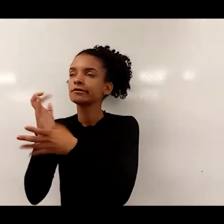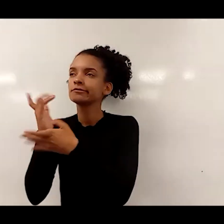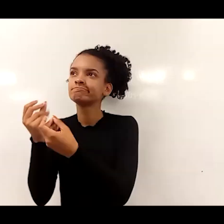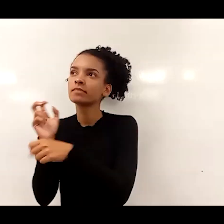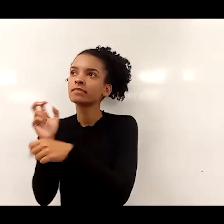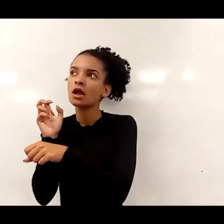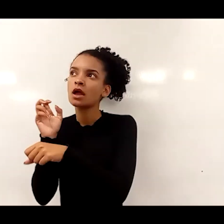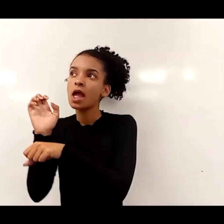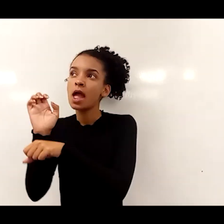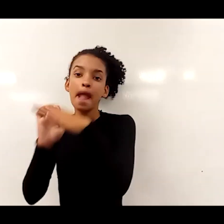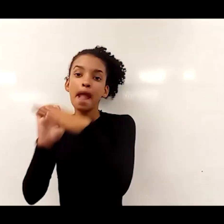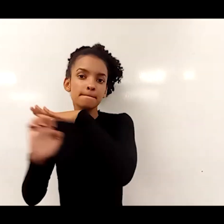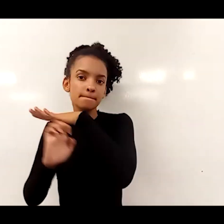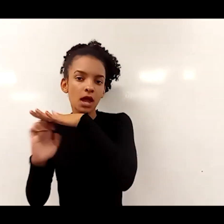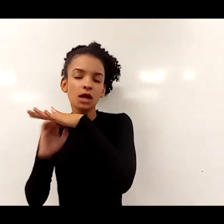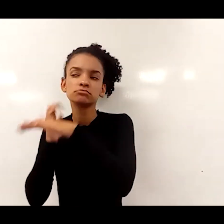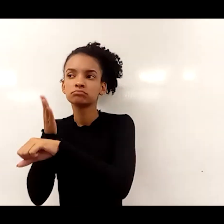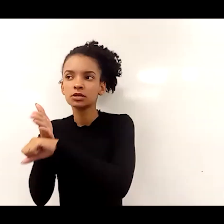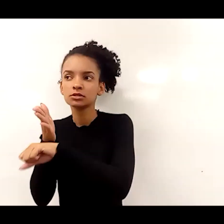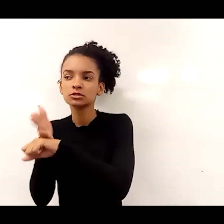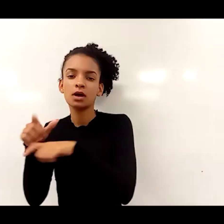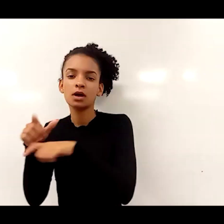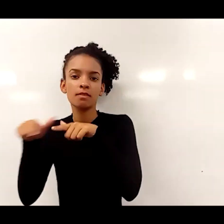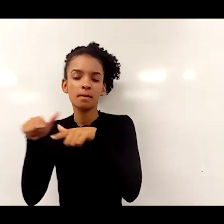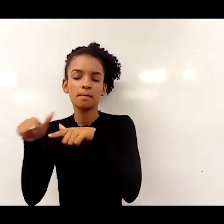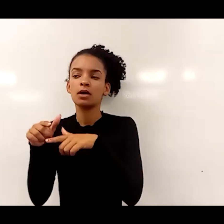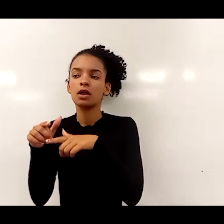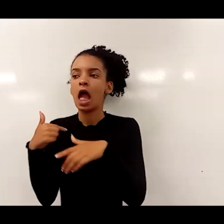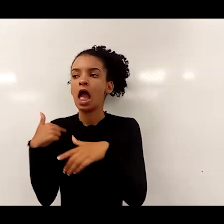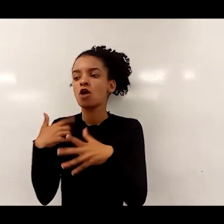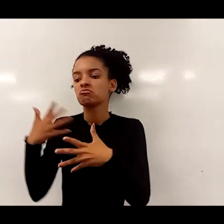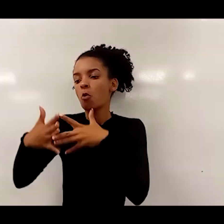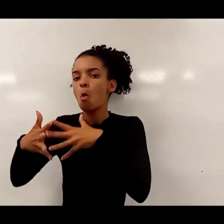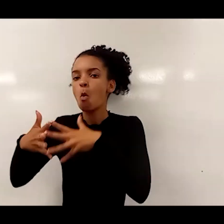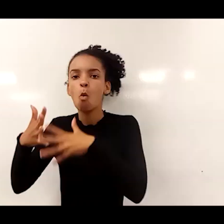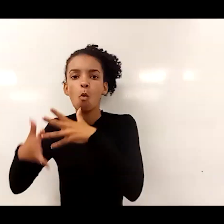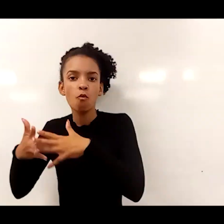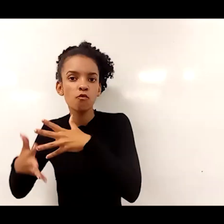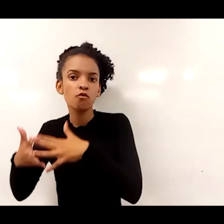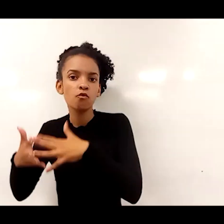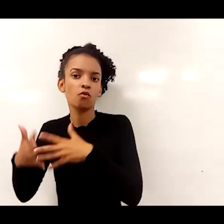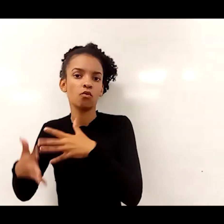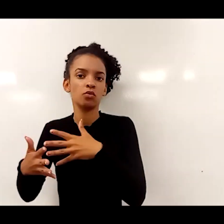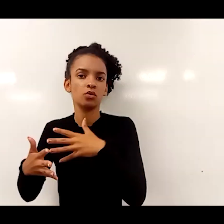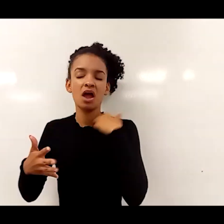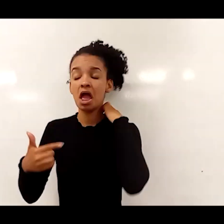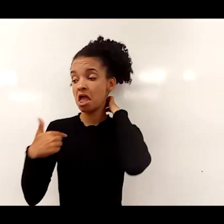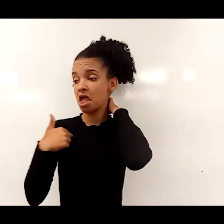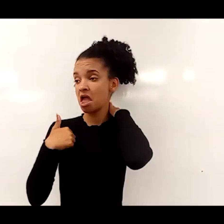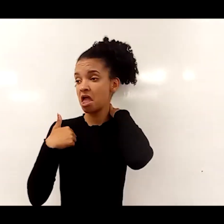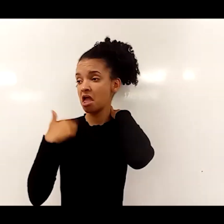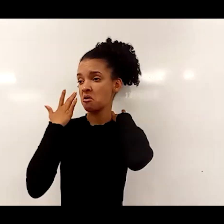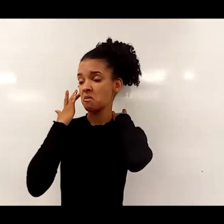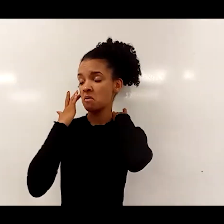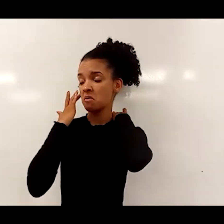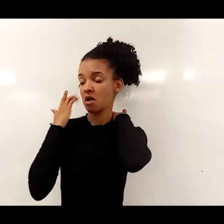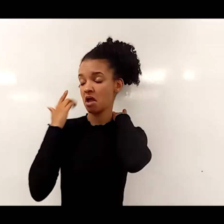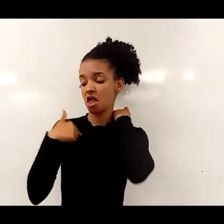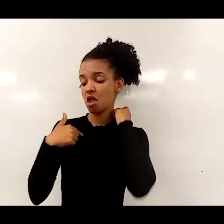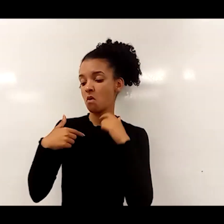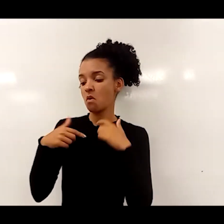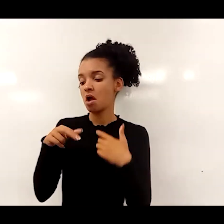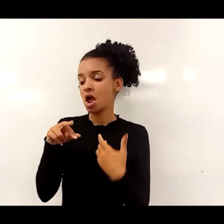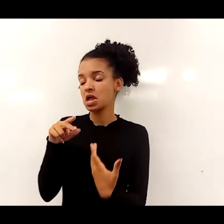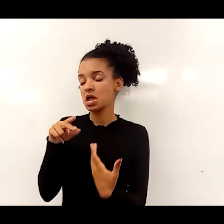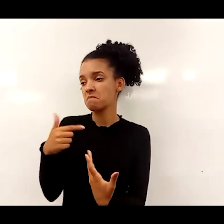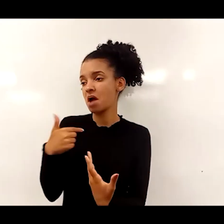da igreja com relação de trabalho. Eu acho que nessa empresa eu sou irmão dele, né? Eu tenho privilégio, tenho regalia